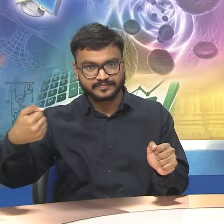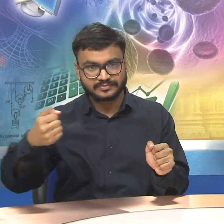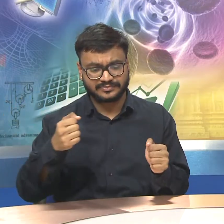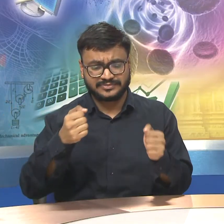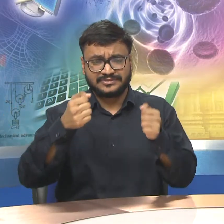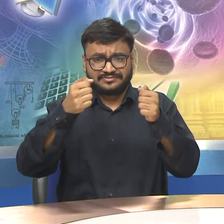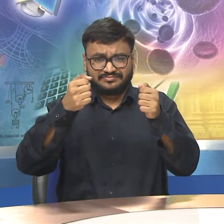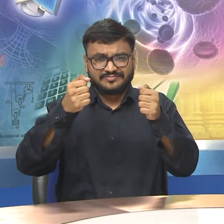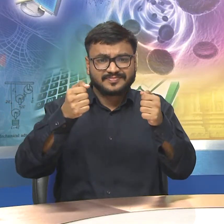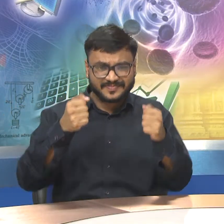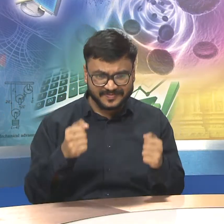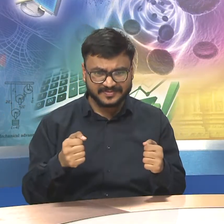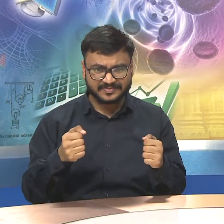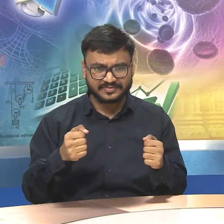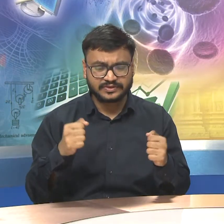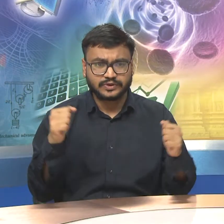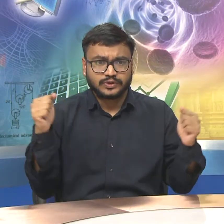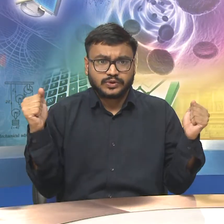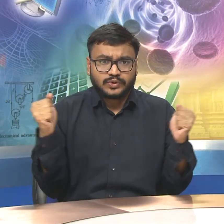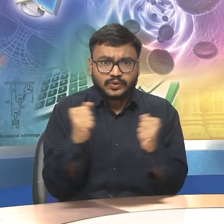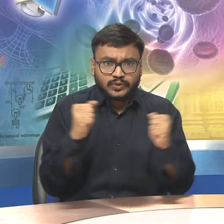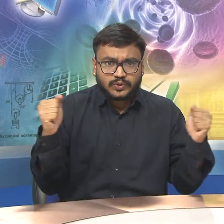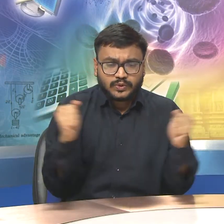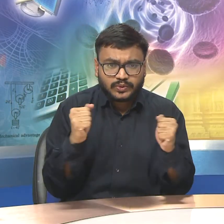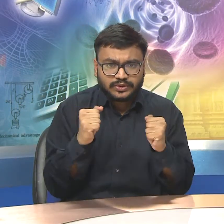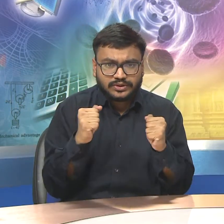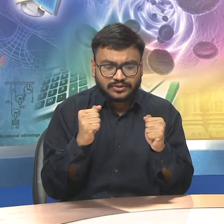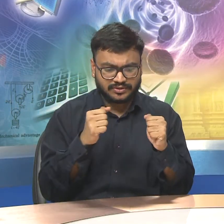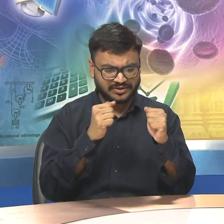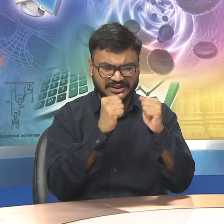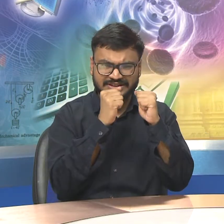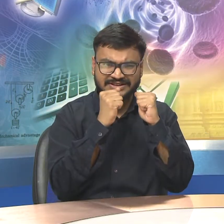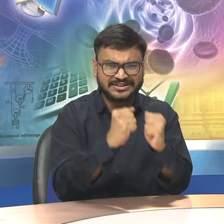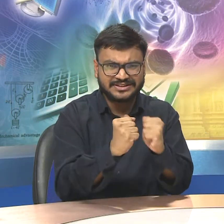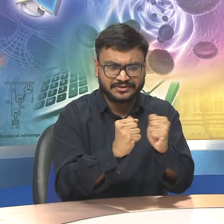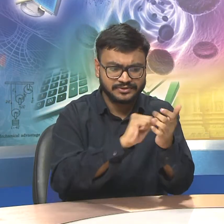fridge, shit and cold.